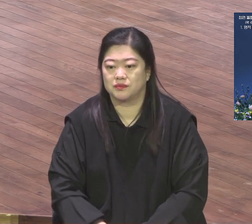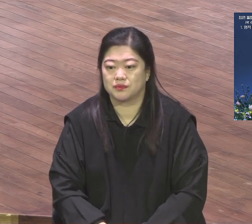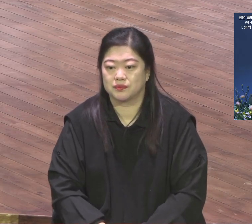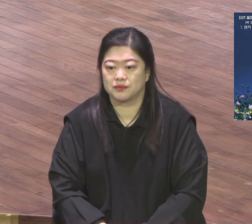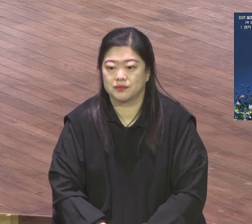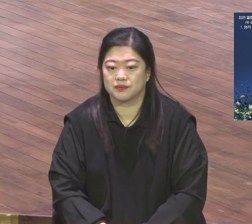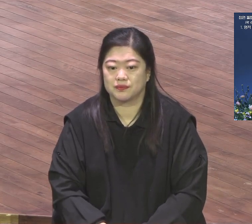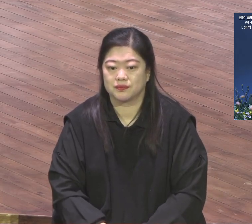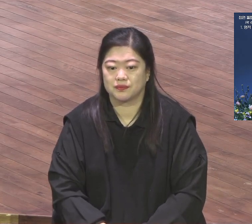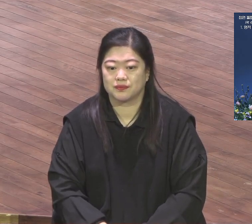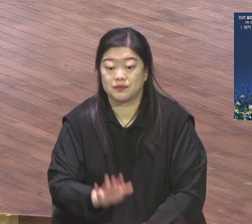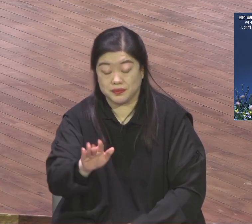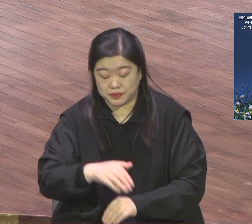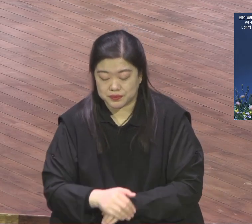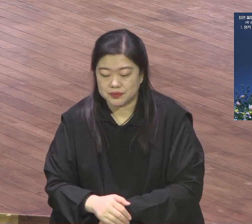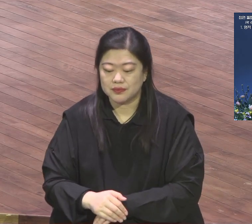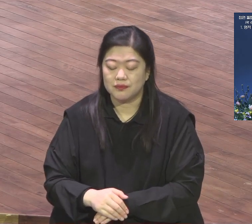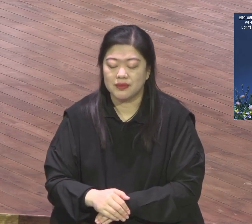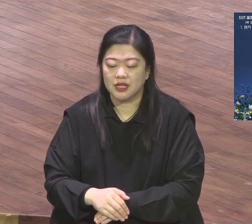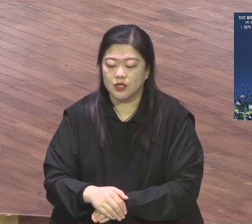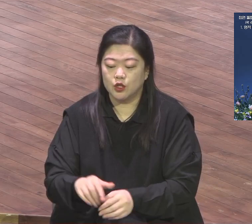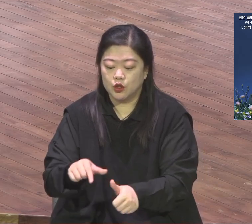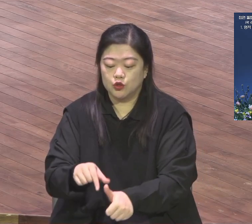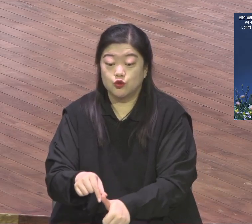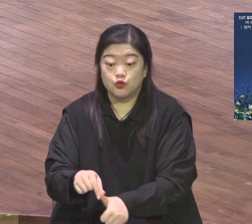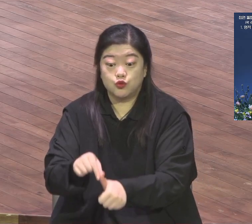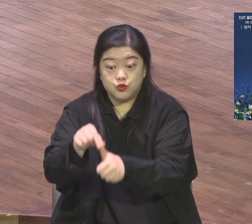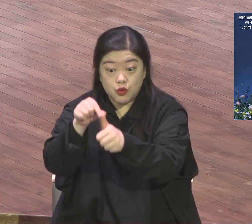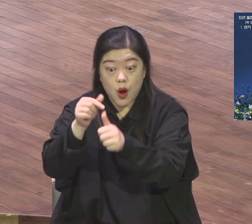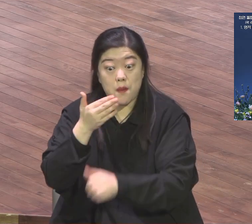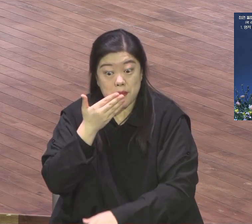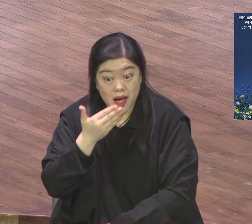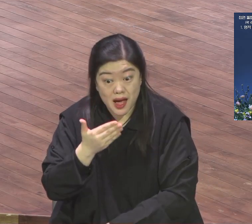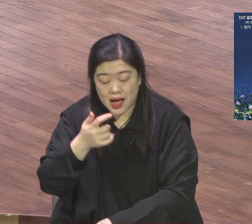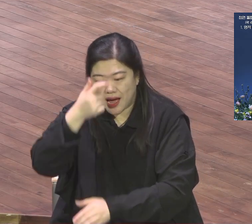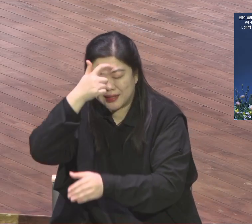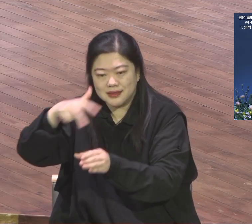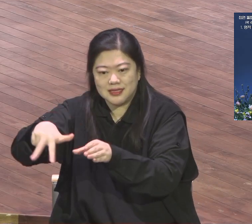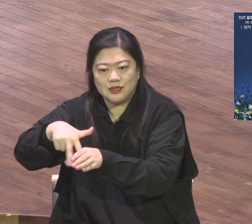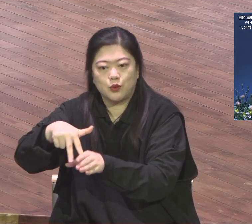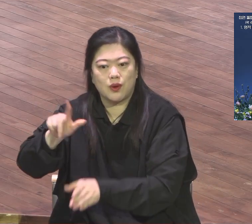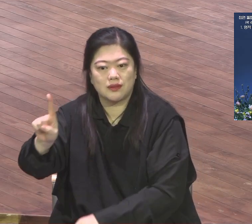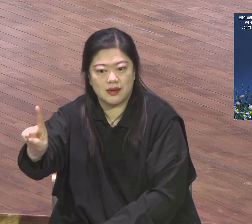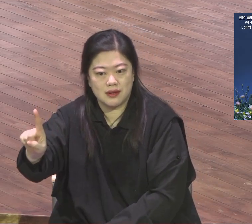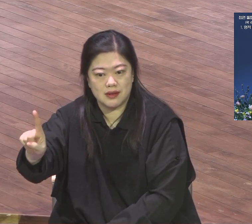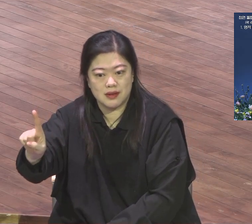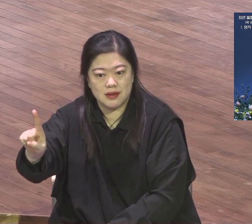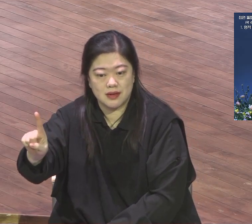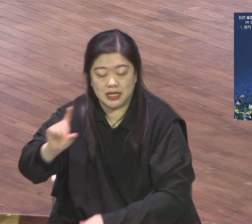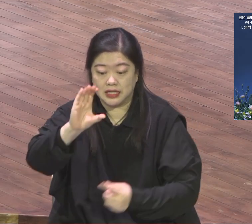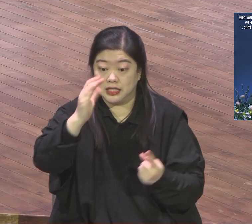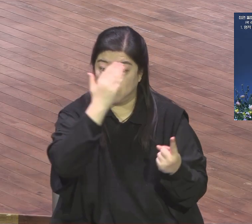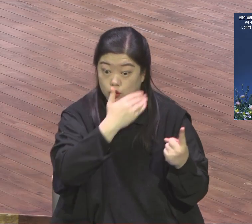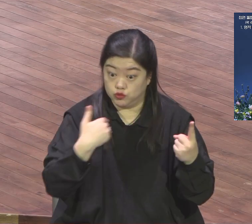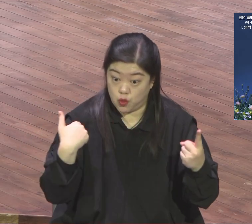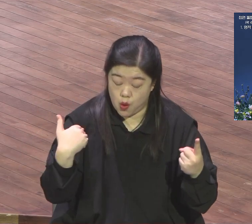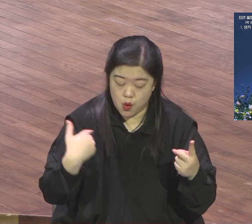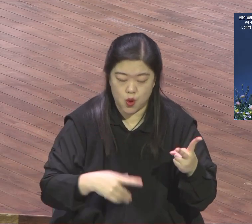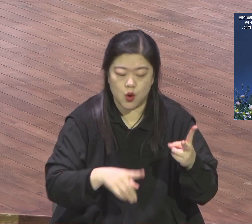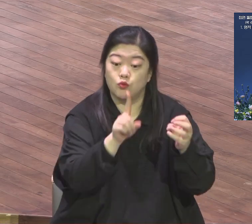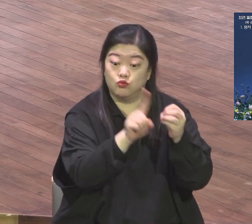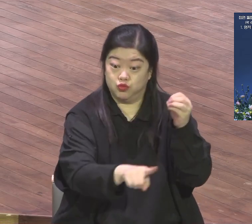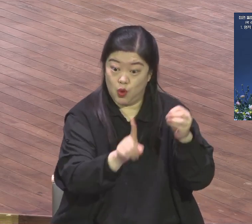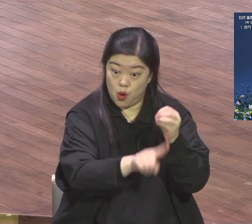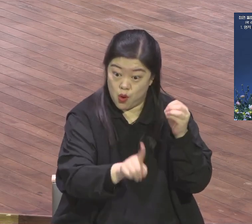불교는 구원이 없고 천주교의 구원이 없느냐? 천주교는요, 예수님을 하나님으로 믿지 않습니다. 예수님은 그냥